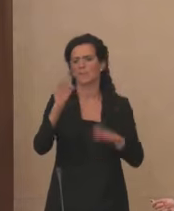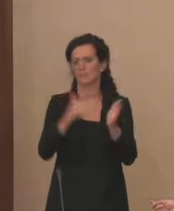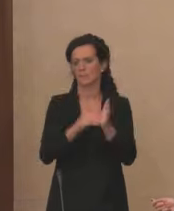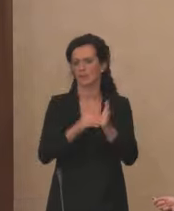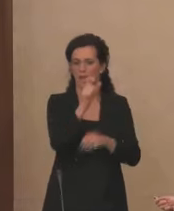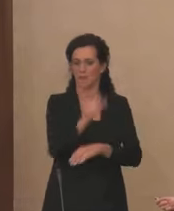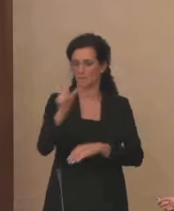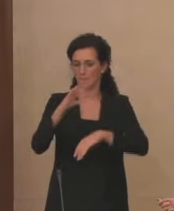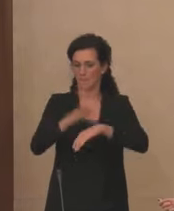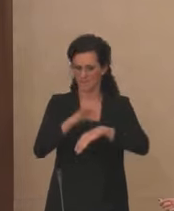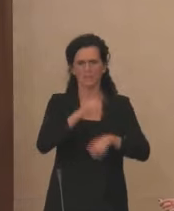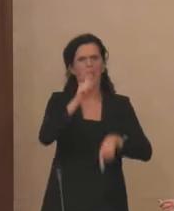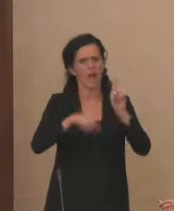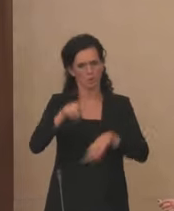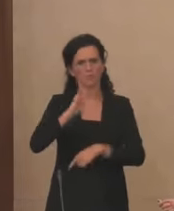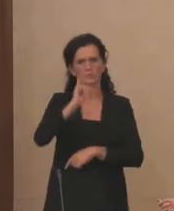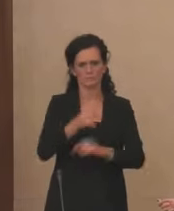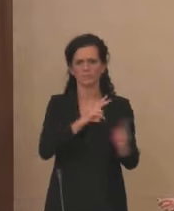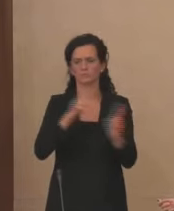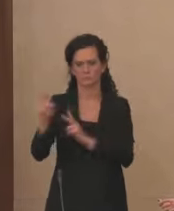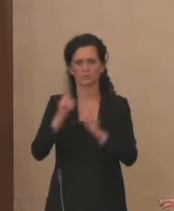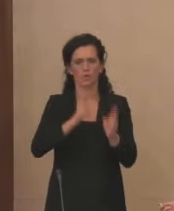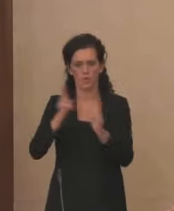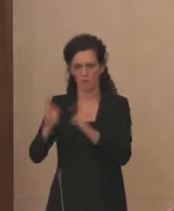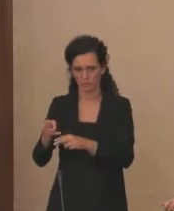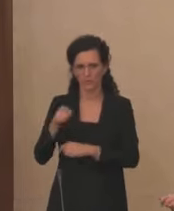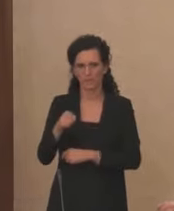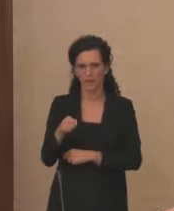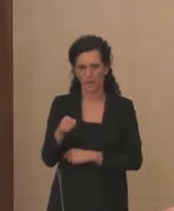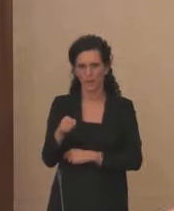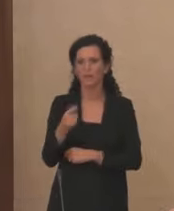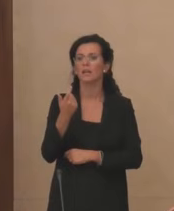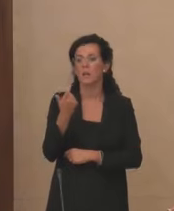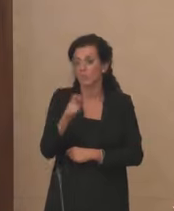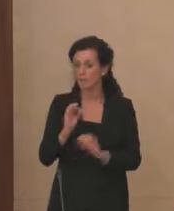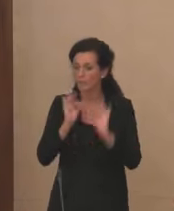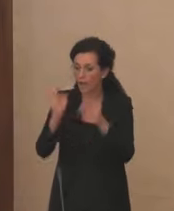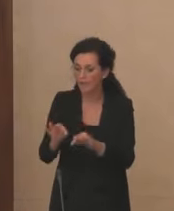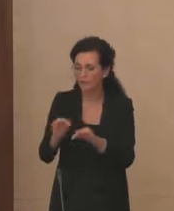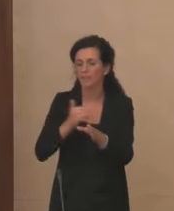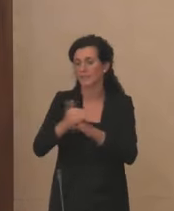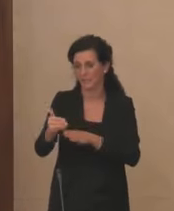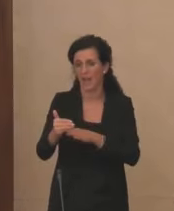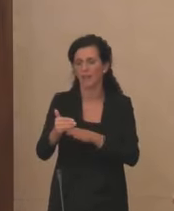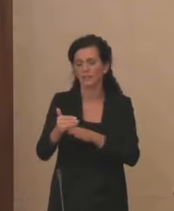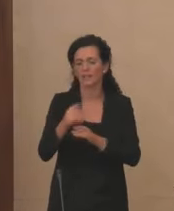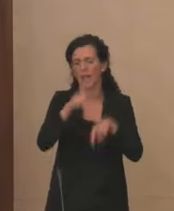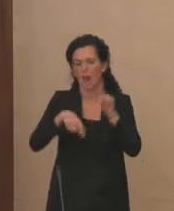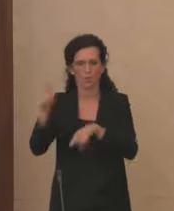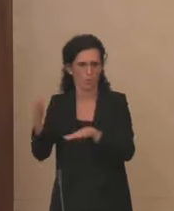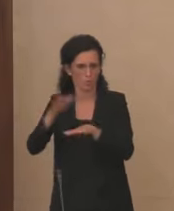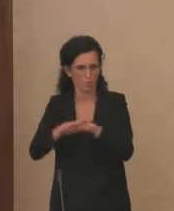ospedale, ma come vi diceva stamattina il nostro leader Mauro Rango, perché sono arrivati tardivamente alla nostra osservazione.